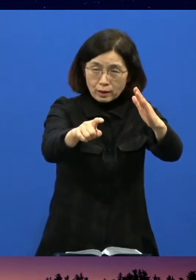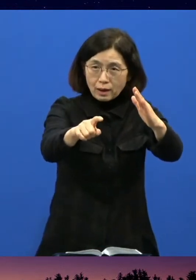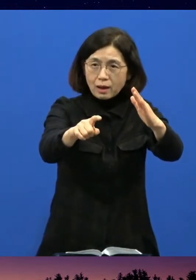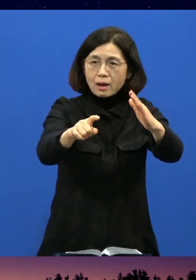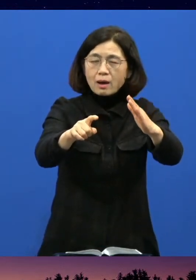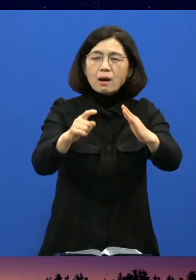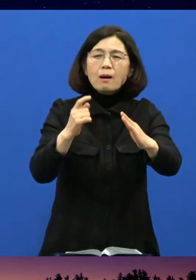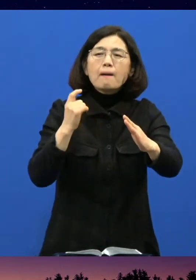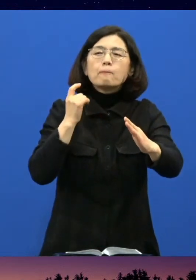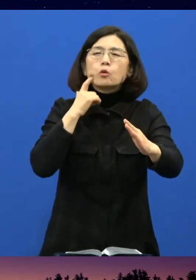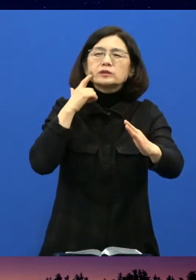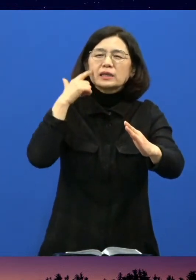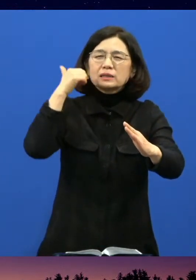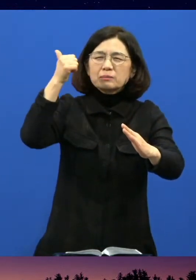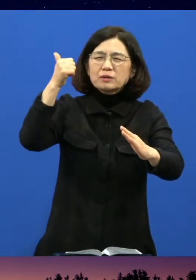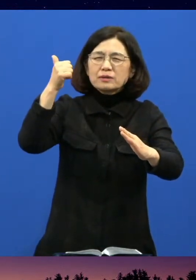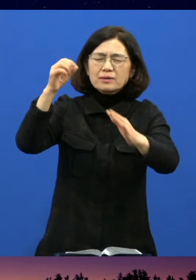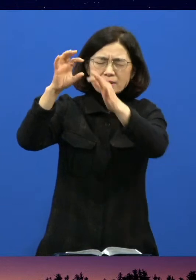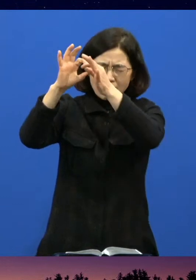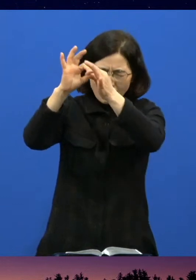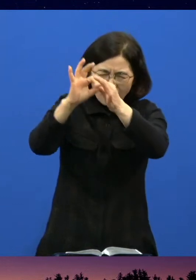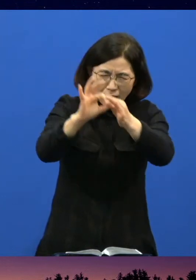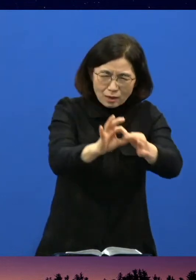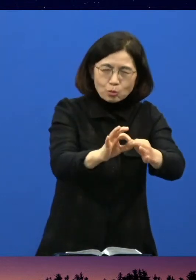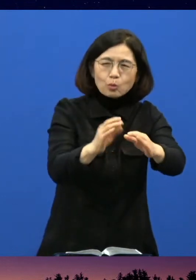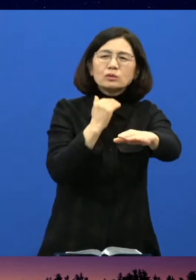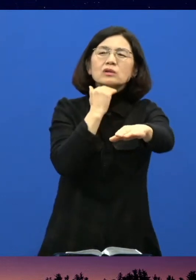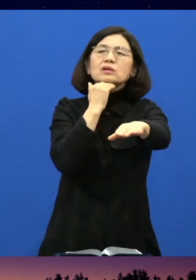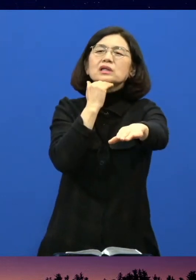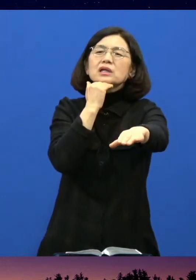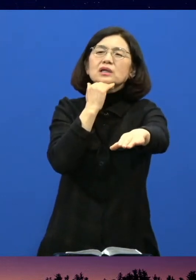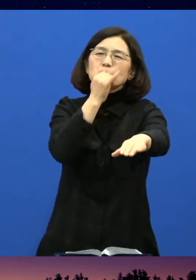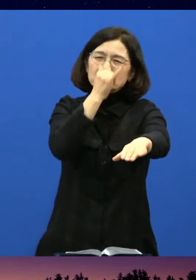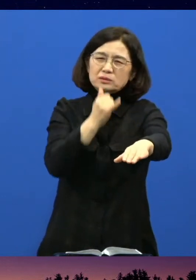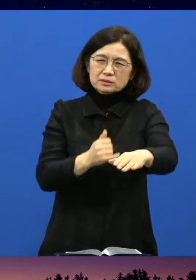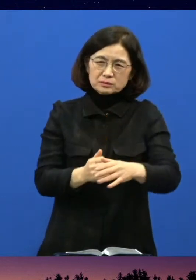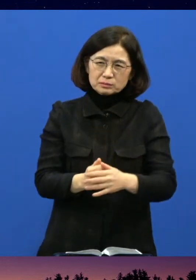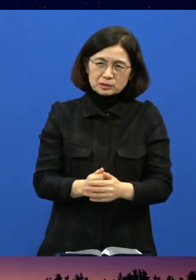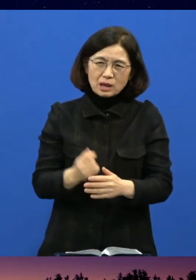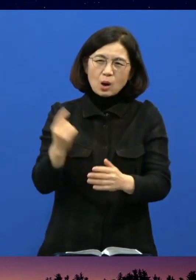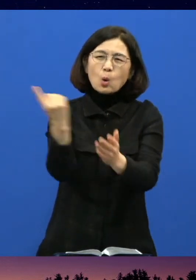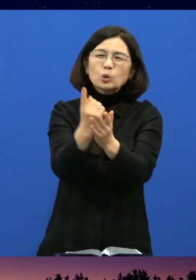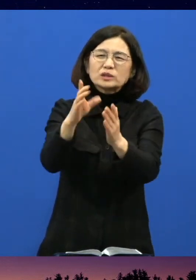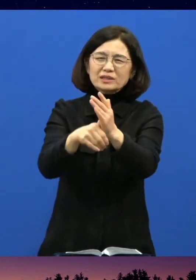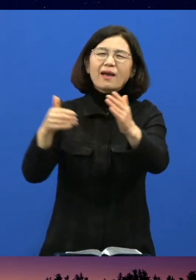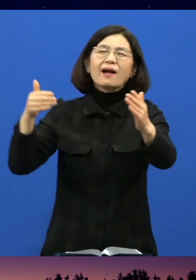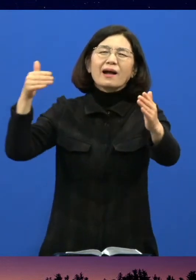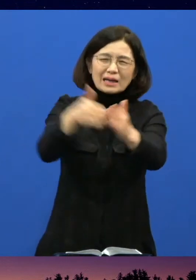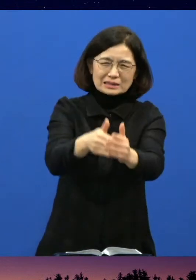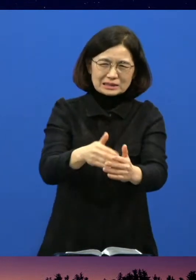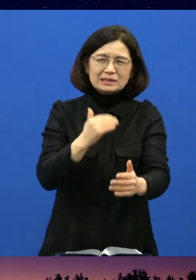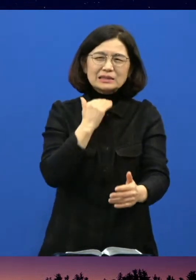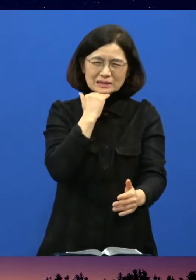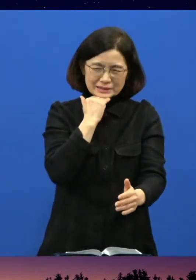많거든요. 교회 안 맡고 있는 목회자들 많고. 근데 끝까지 저를 기다리는 거예요.